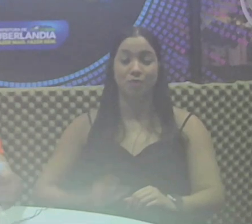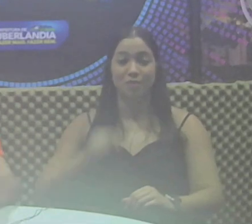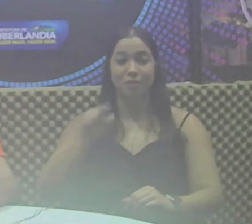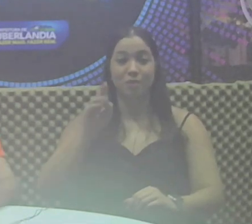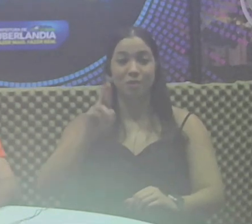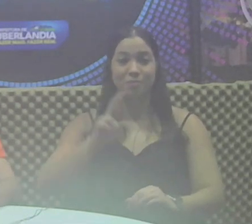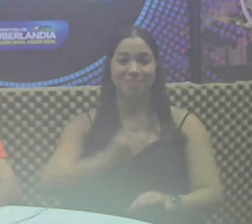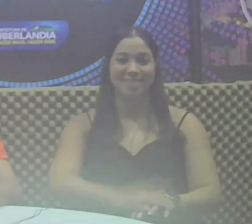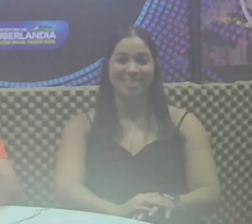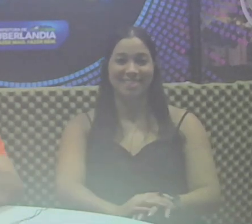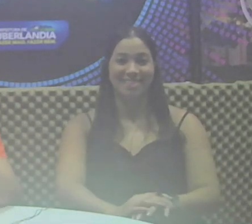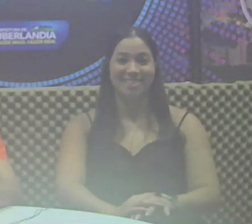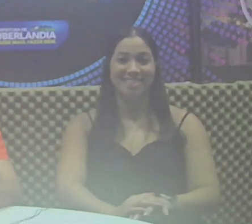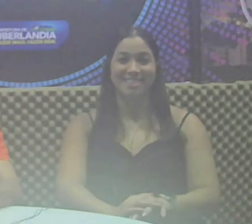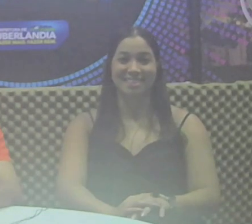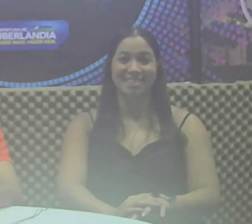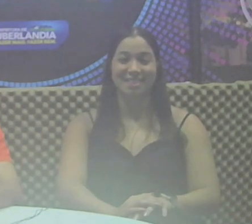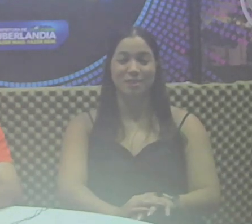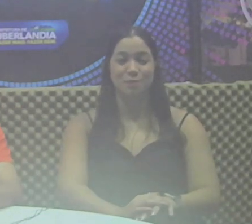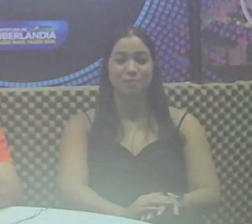diretoriadepreventaoasdrogas@uberlandia.mg.gov.br.